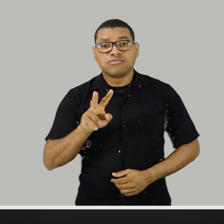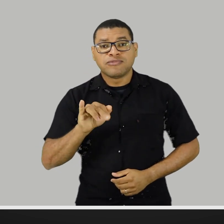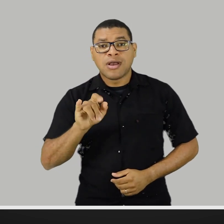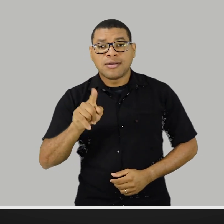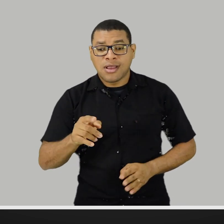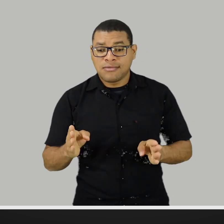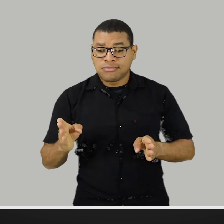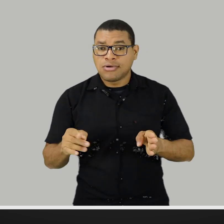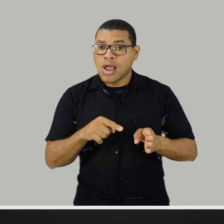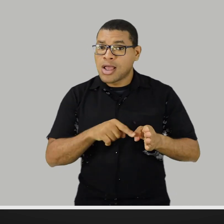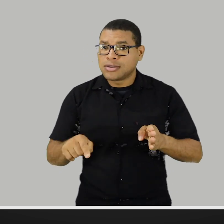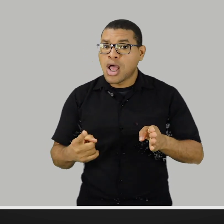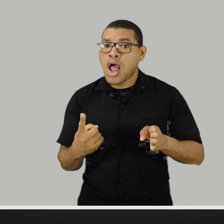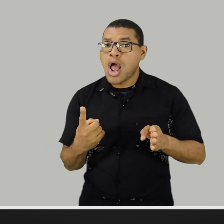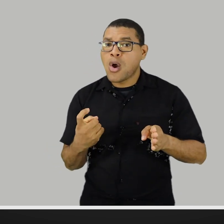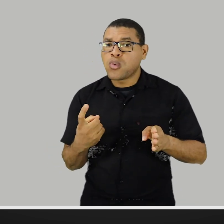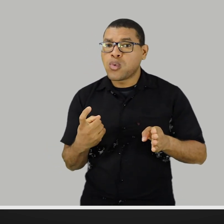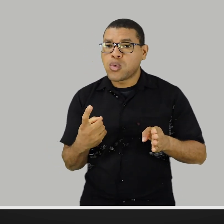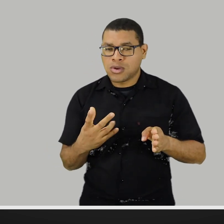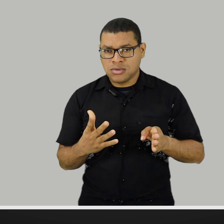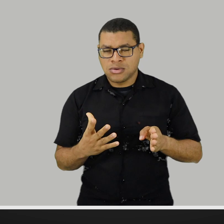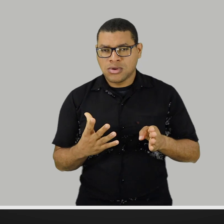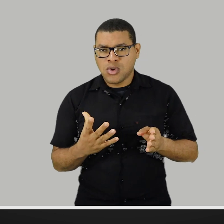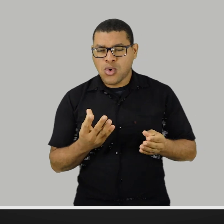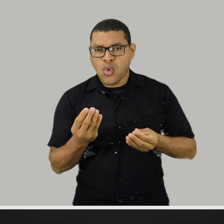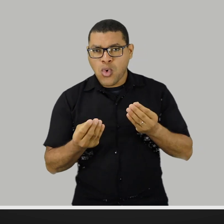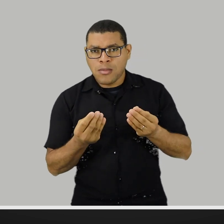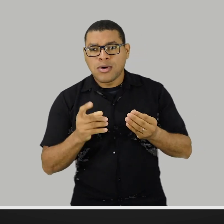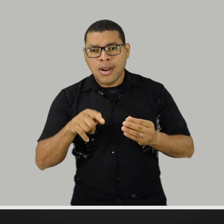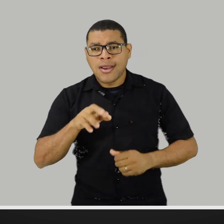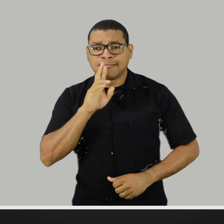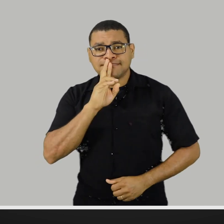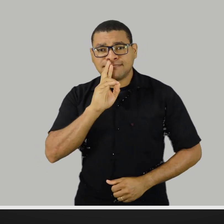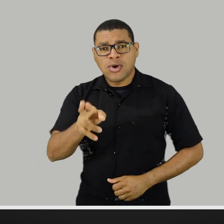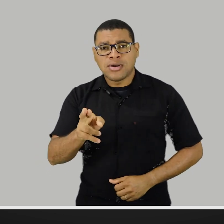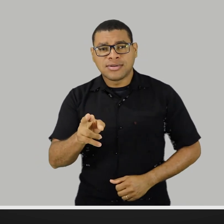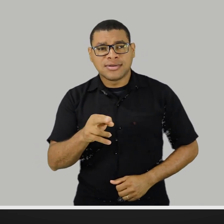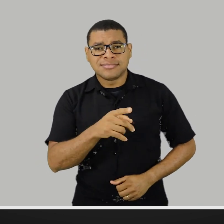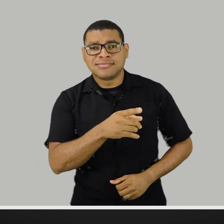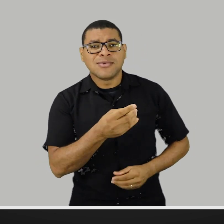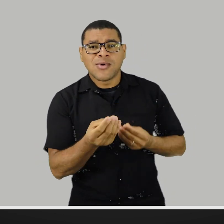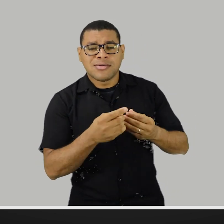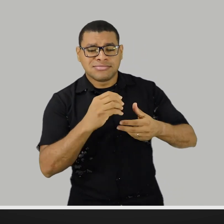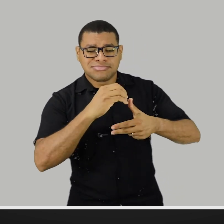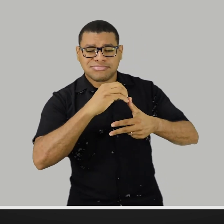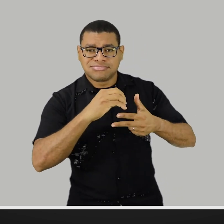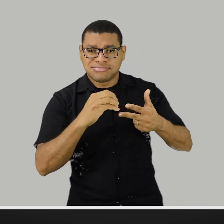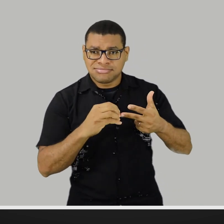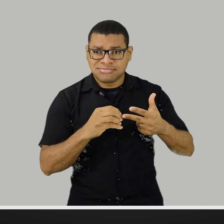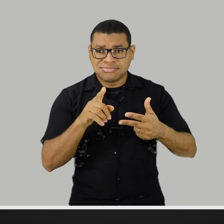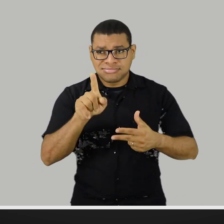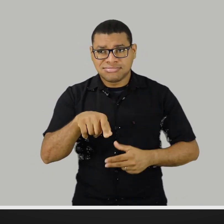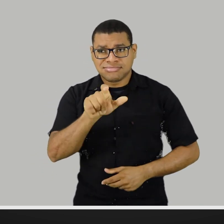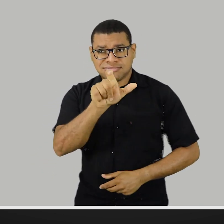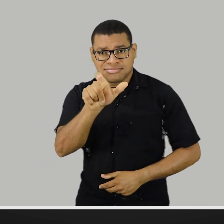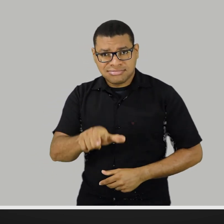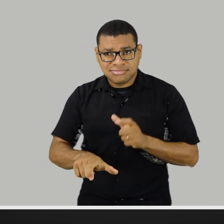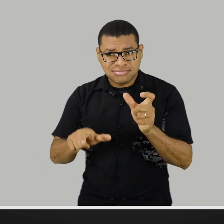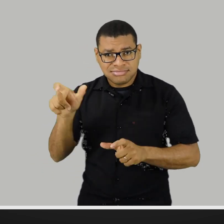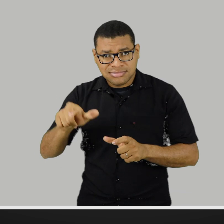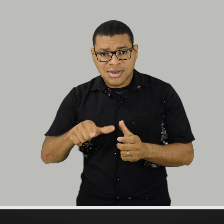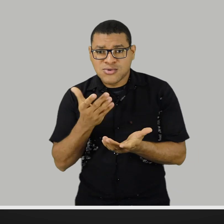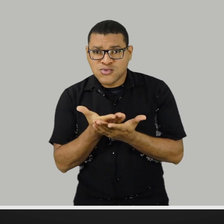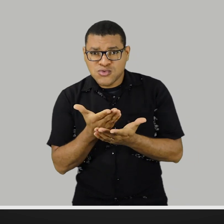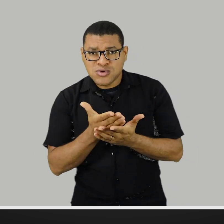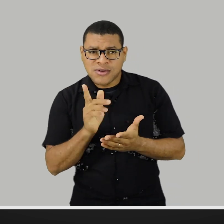será realizado em fase única e exclusivamente com base nos resultados obtidos pelos estudantes no Exame Nacional